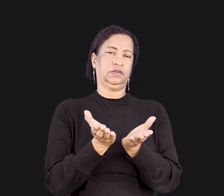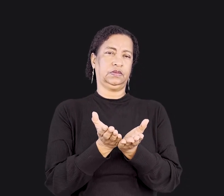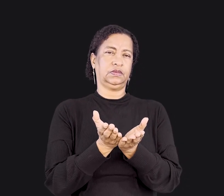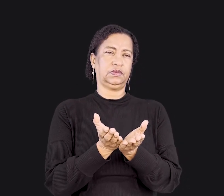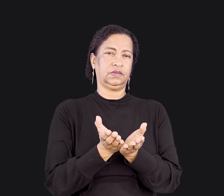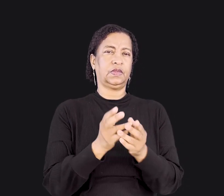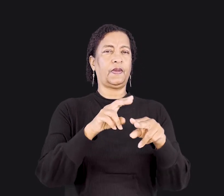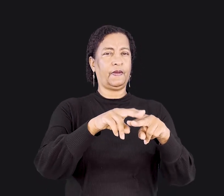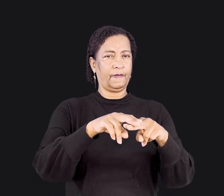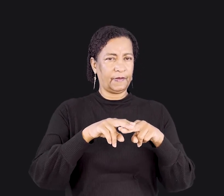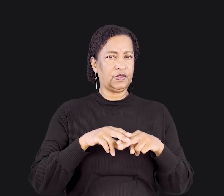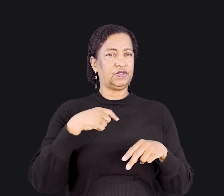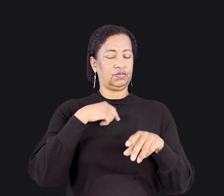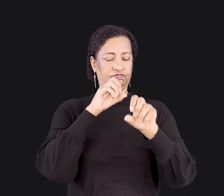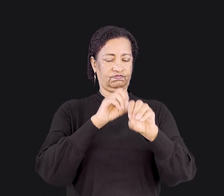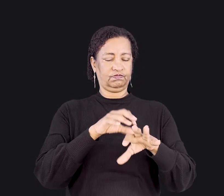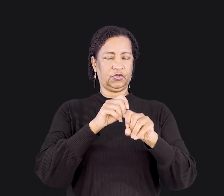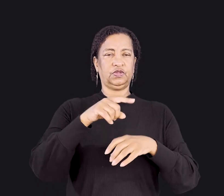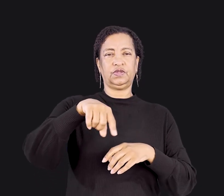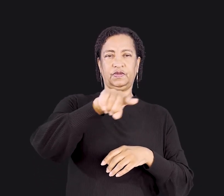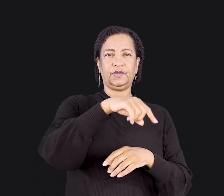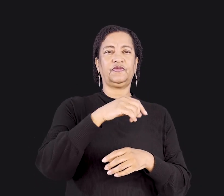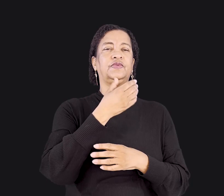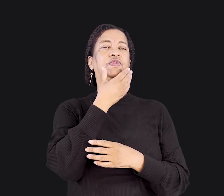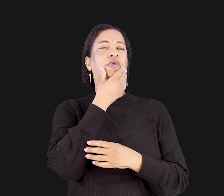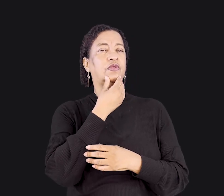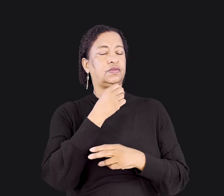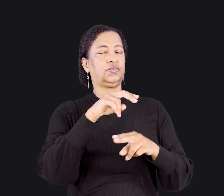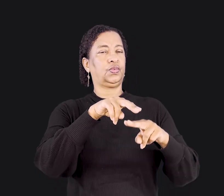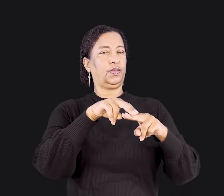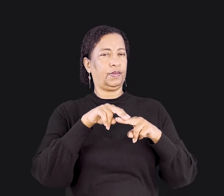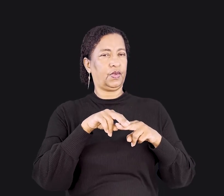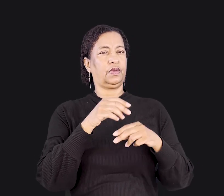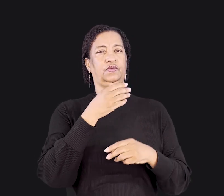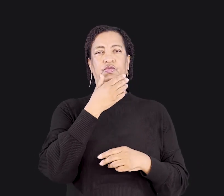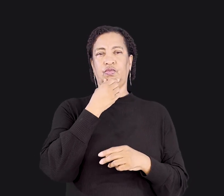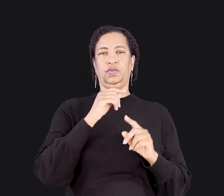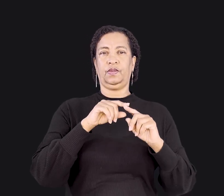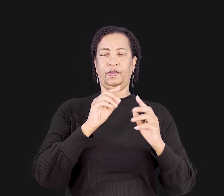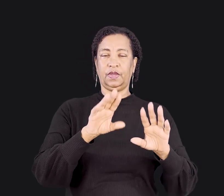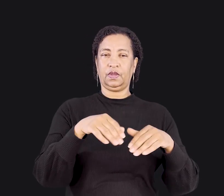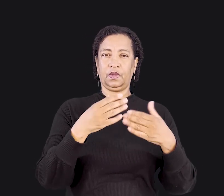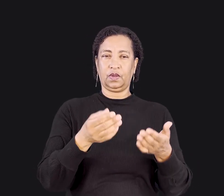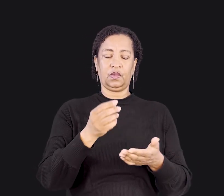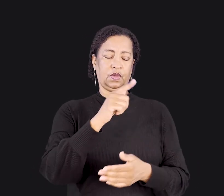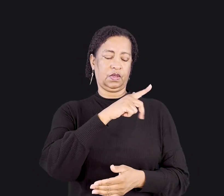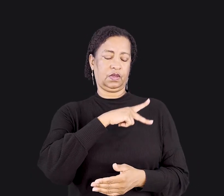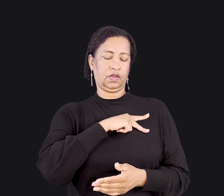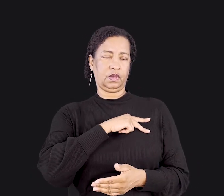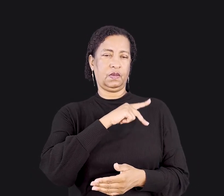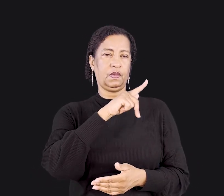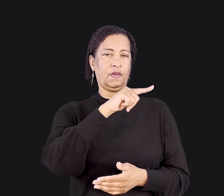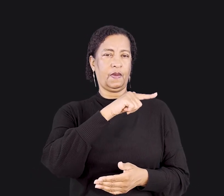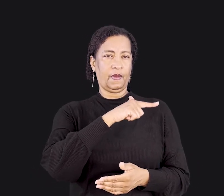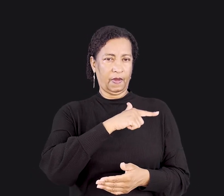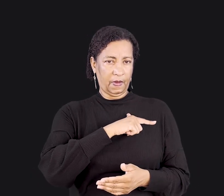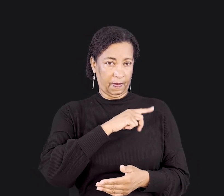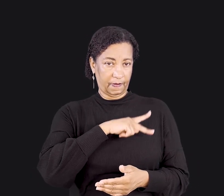Escrituras. Por isso o que estou ensinando para você é de homens e por homens. Mas quando Paulo escreveu aos Gálatas, ele disse,